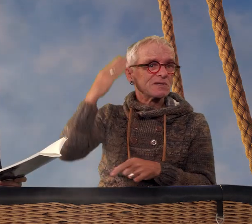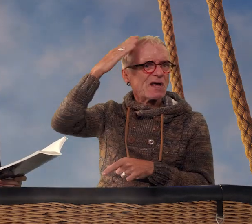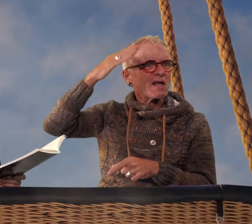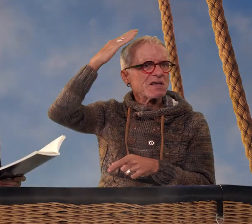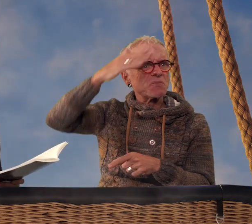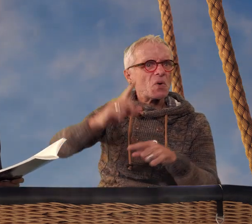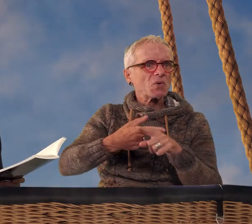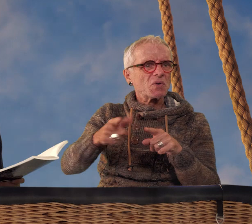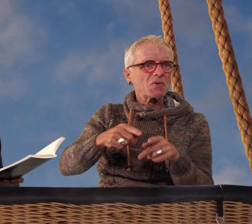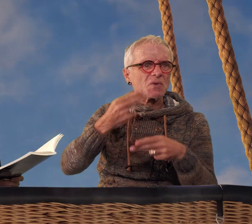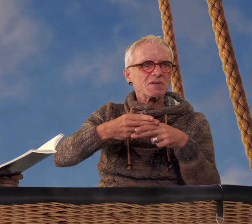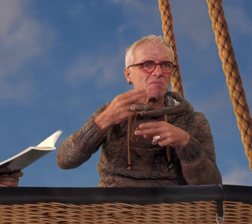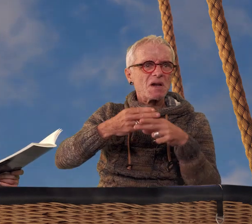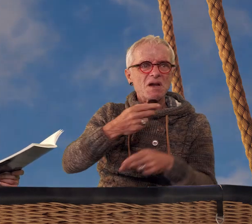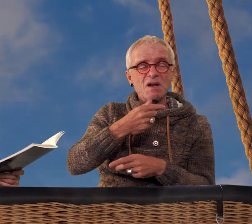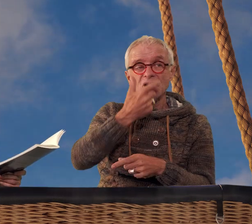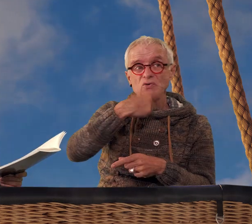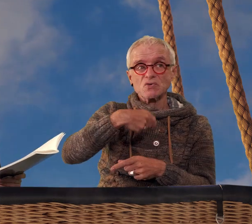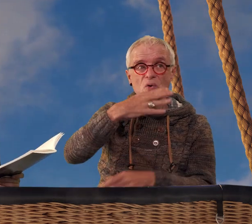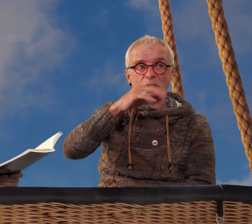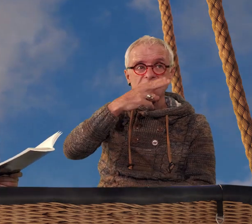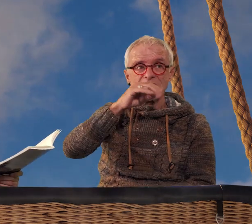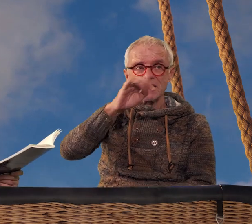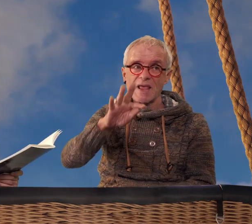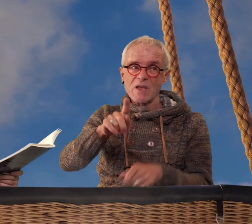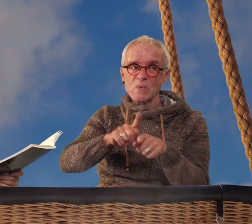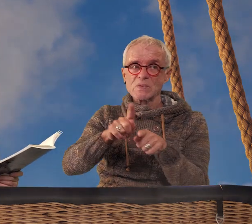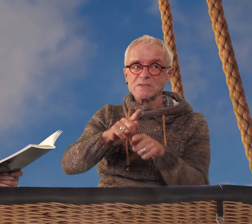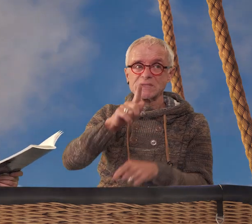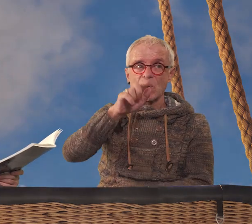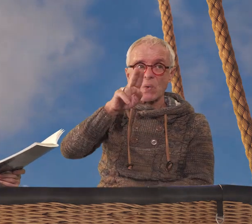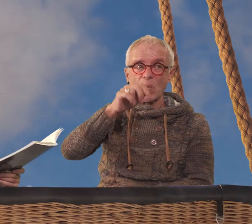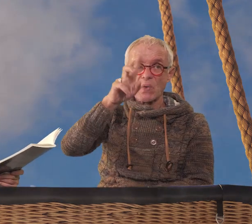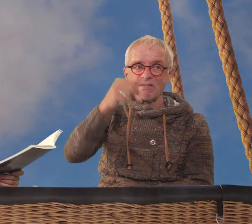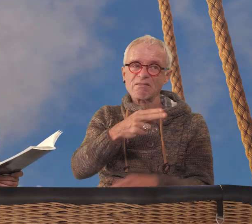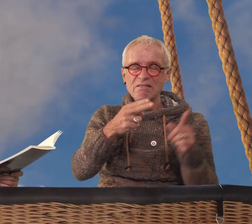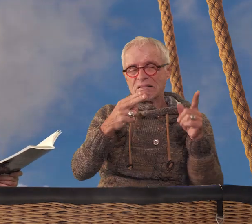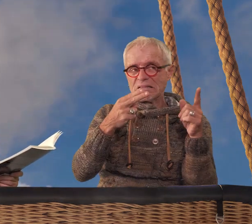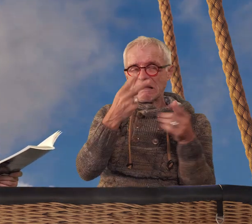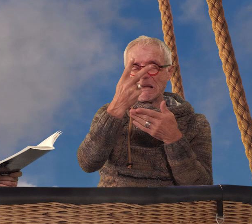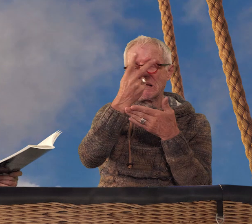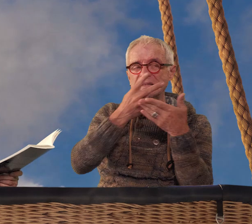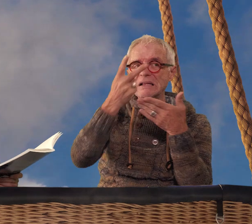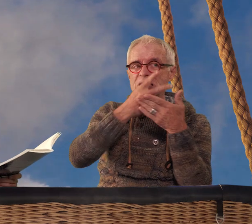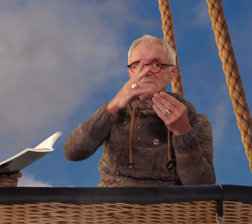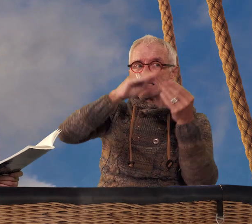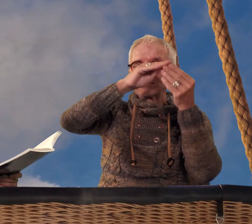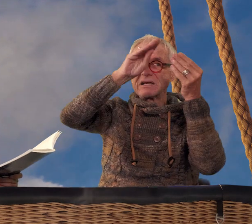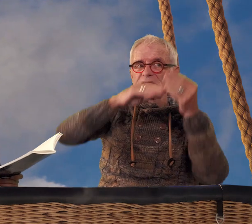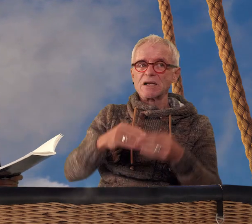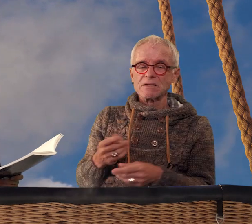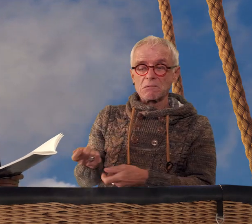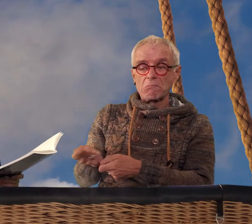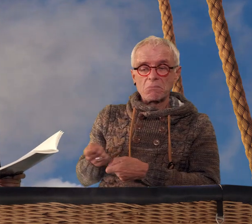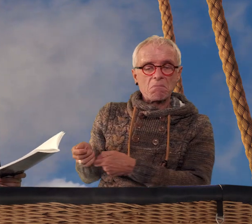Miolland, Jean Minet et Gredin. Je tirais la corde de la soupape et le baromètre commença à remonter. Il